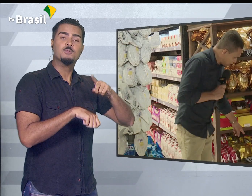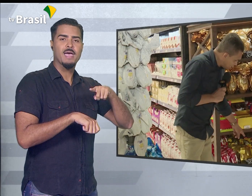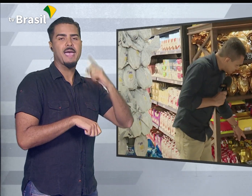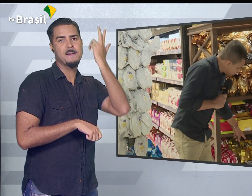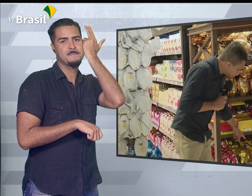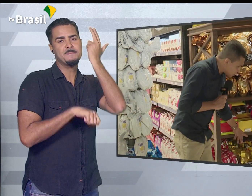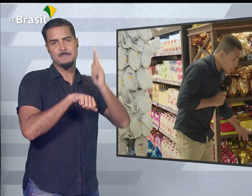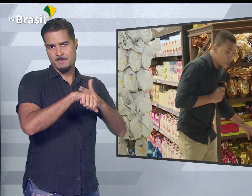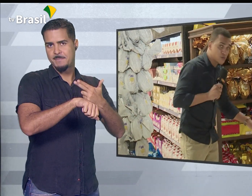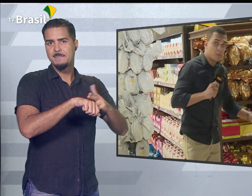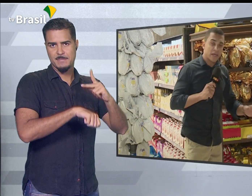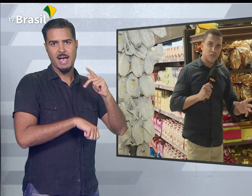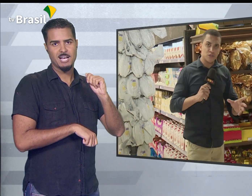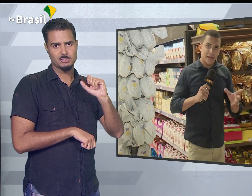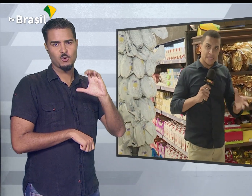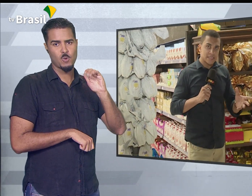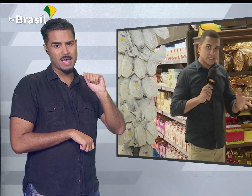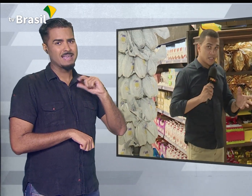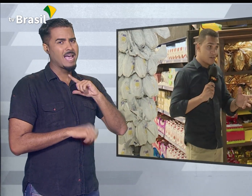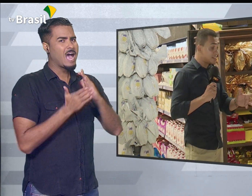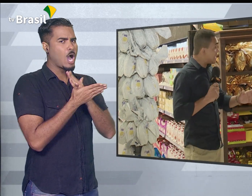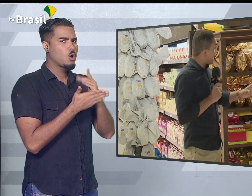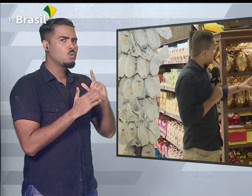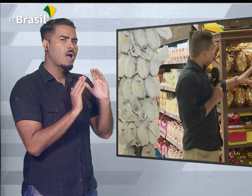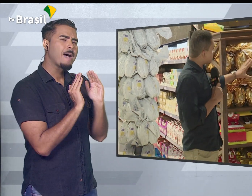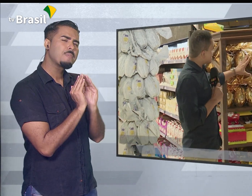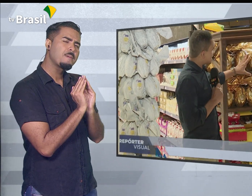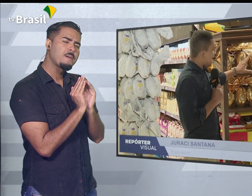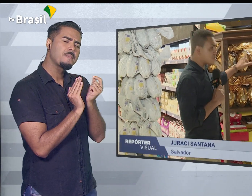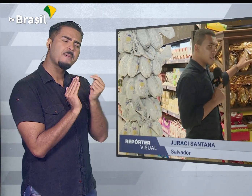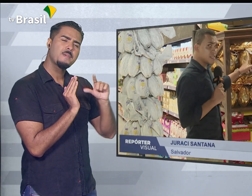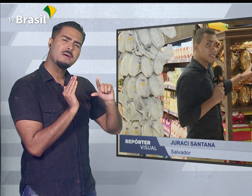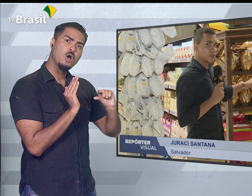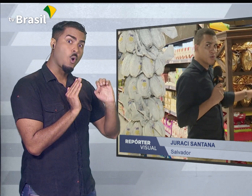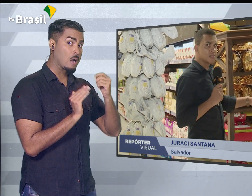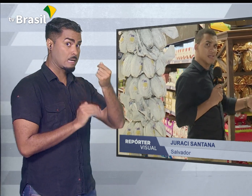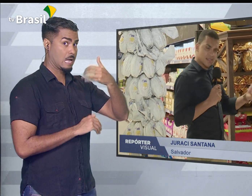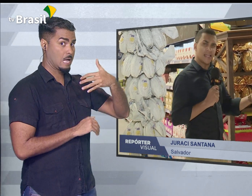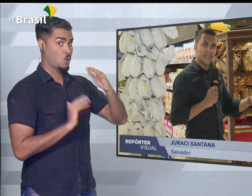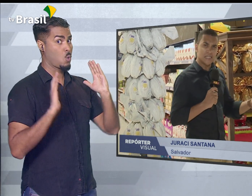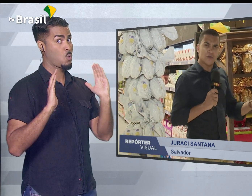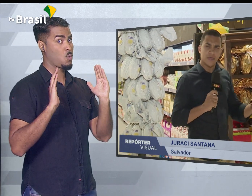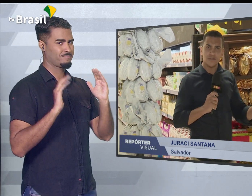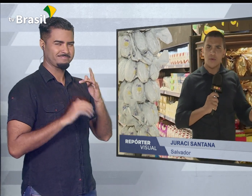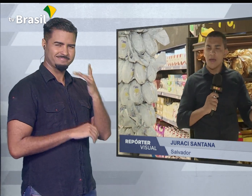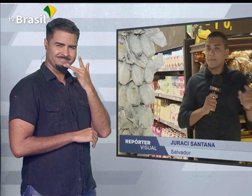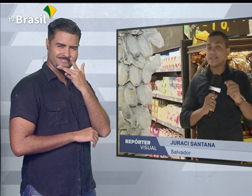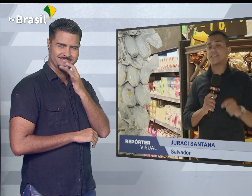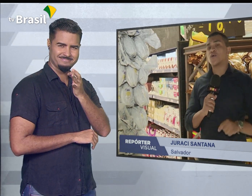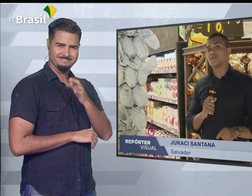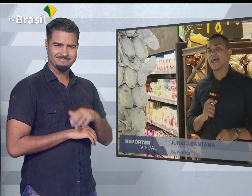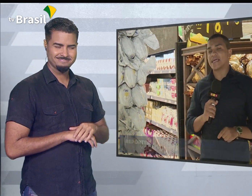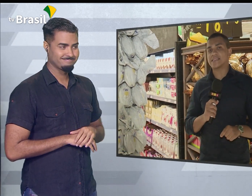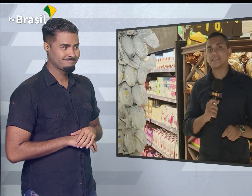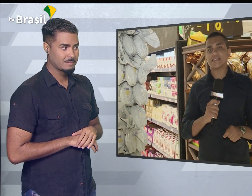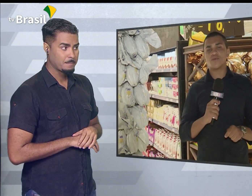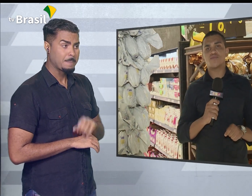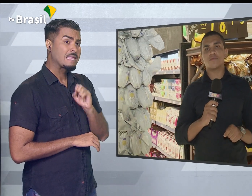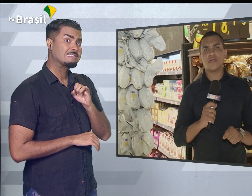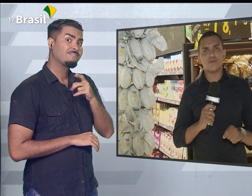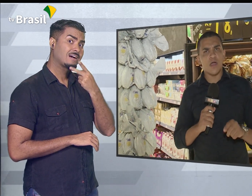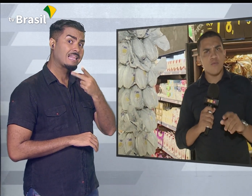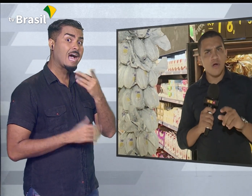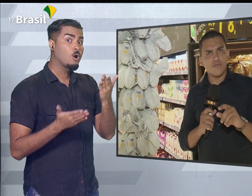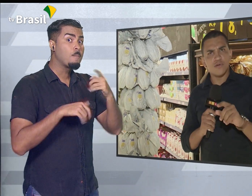Páscoa. Tem os menores com preços mais acessíveis até os mais caros, esses grandões. Delícia, não é mesmo? Mas e se eu contar que a sensação